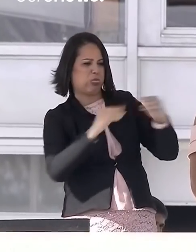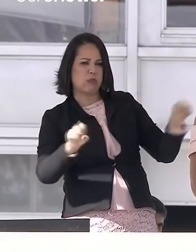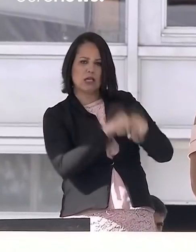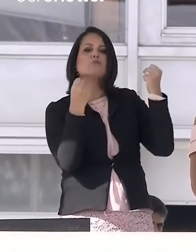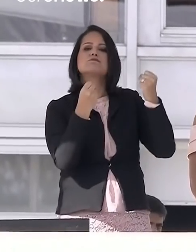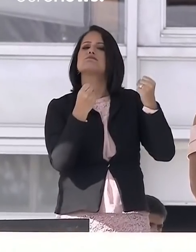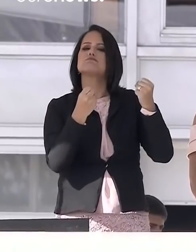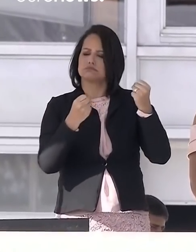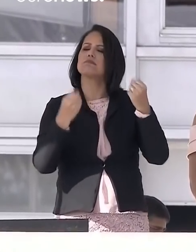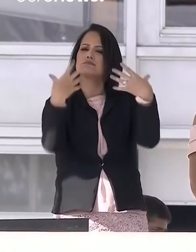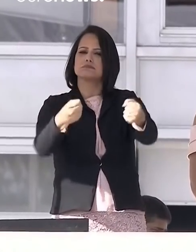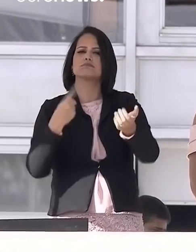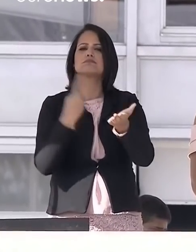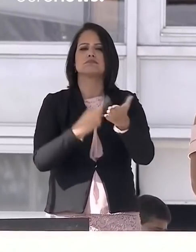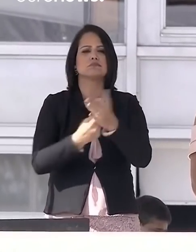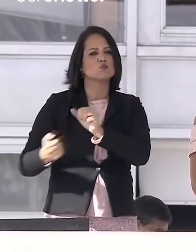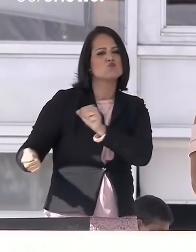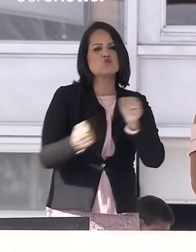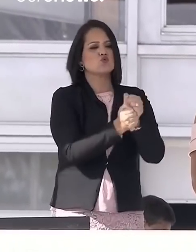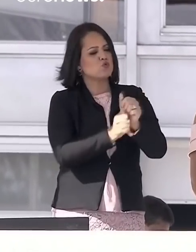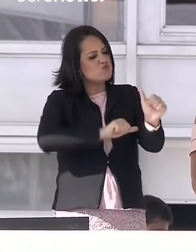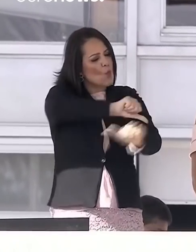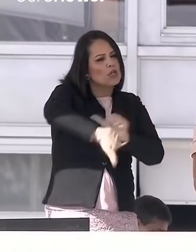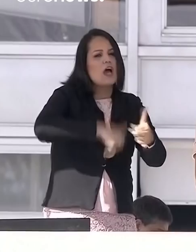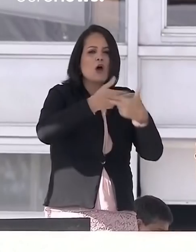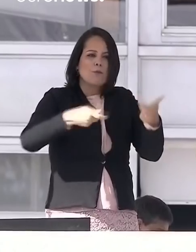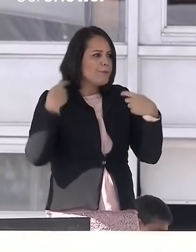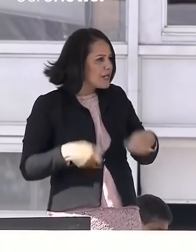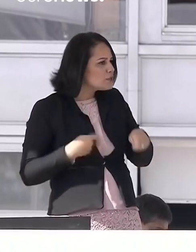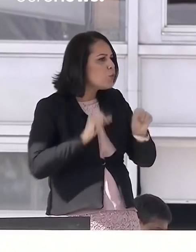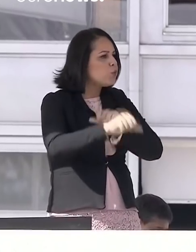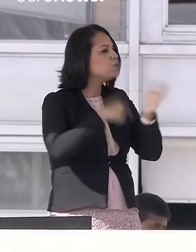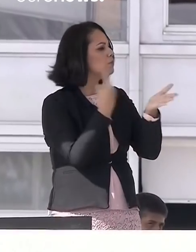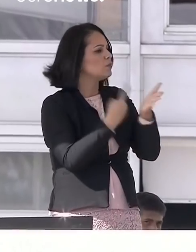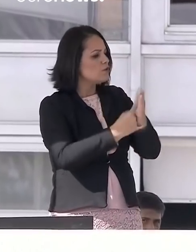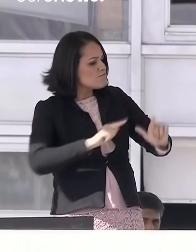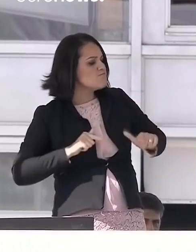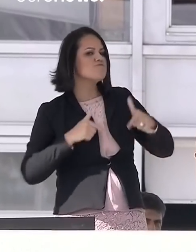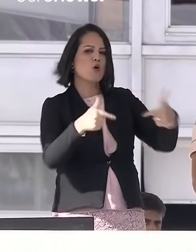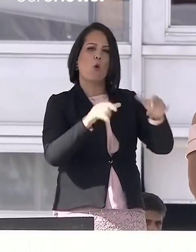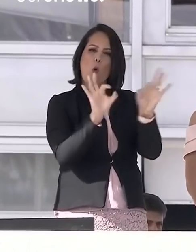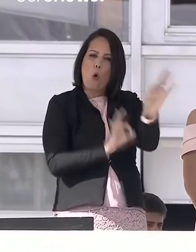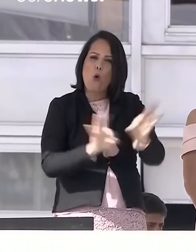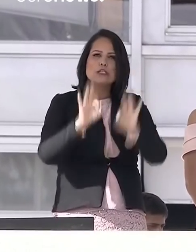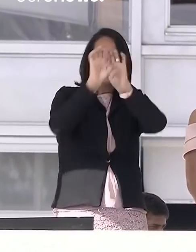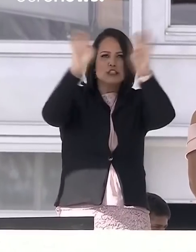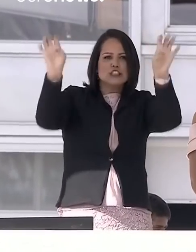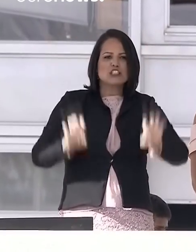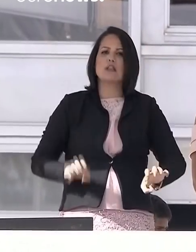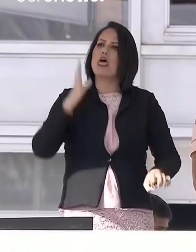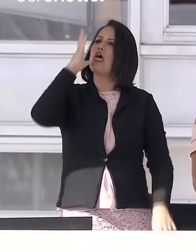visszaszorítására. Szót emelt az egyneműek házassága és az abortusz ellen, illetve méltatta azokat, akik keményen dolgoznak